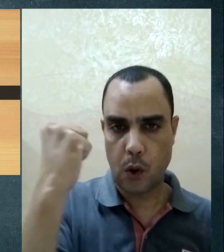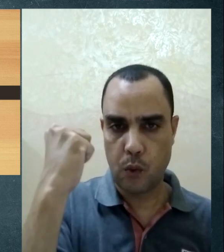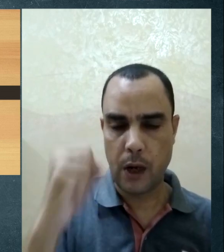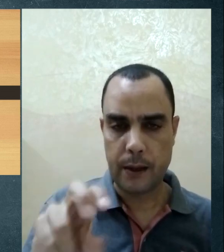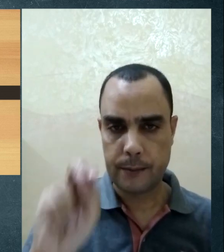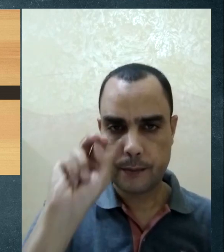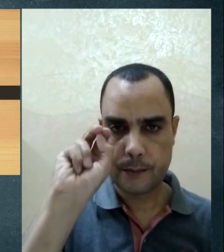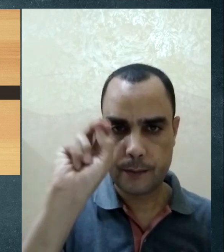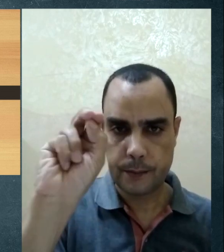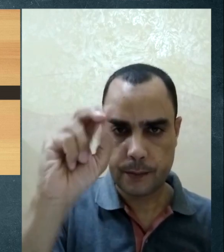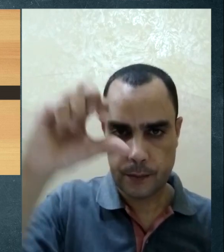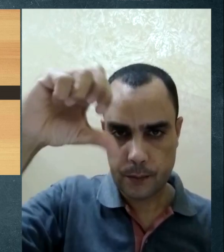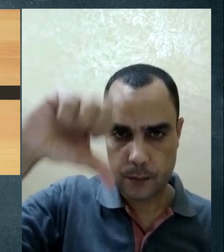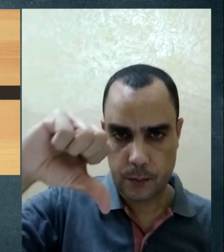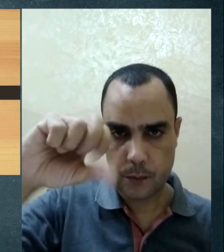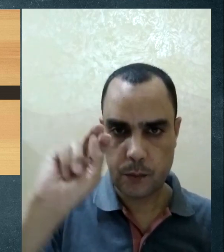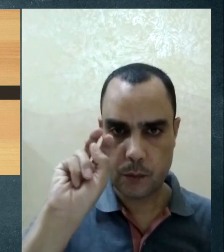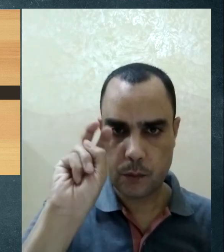قوة.